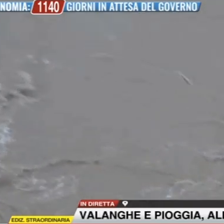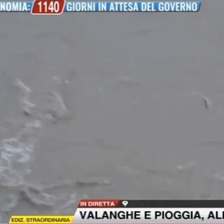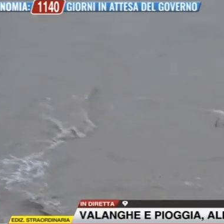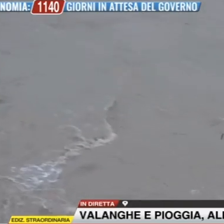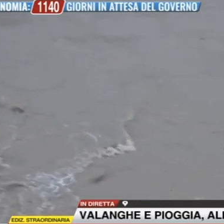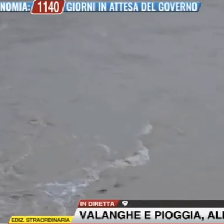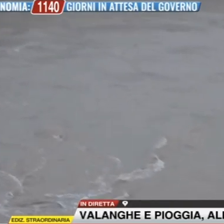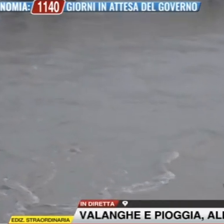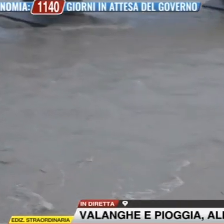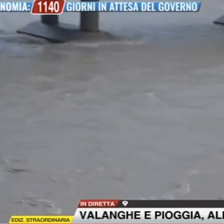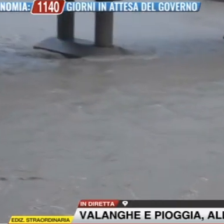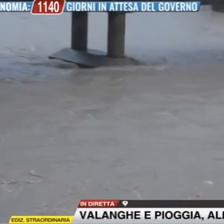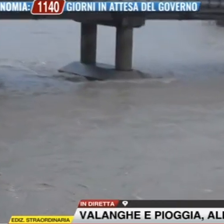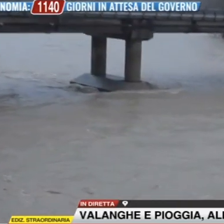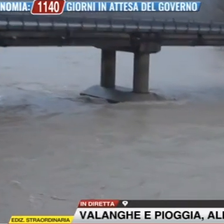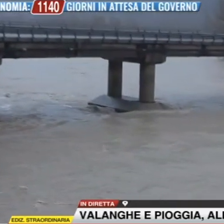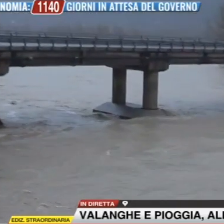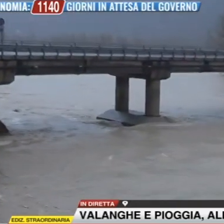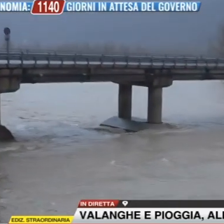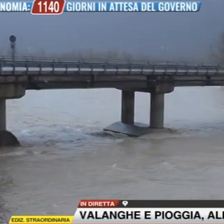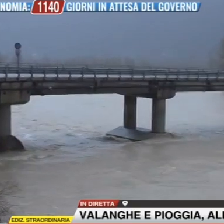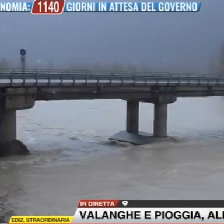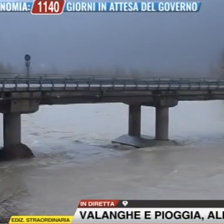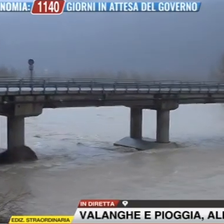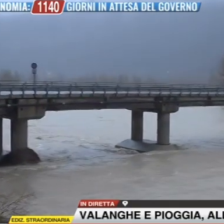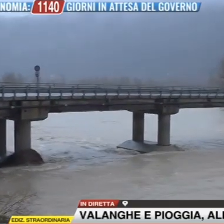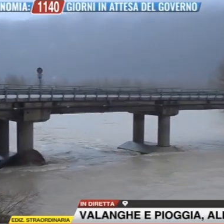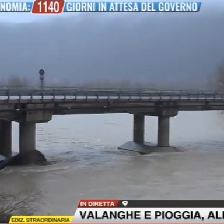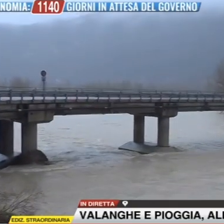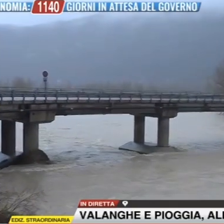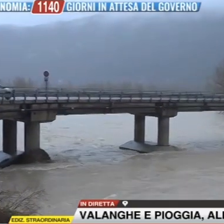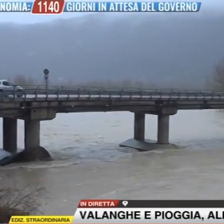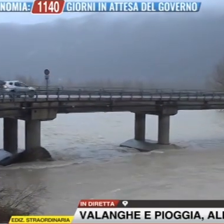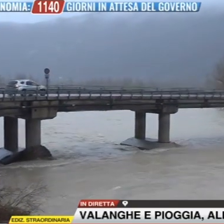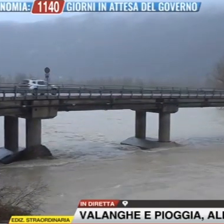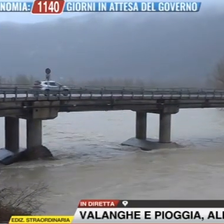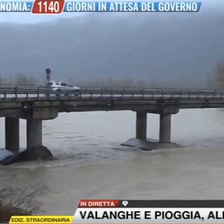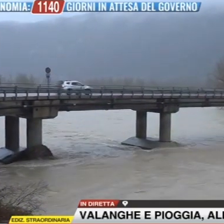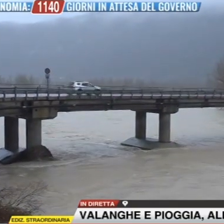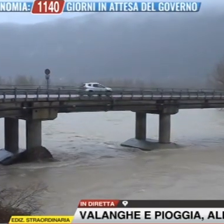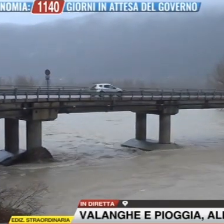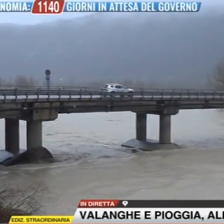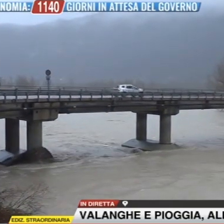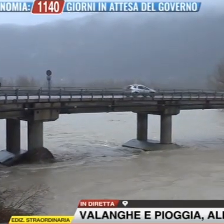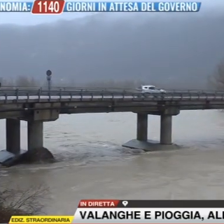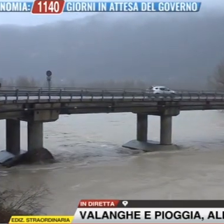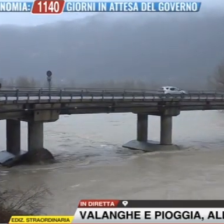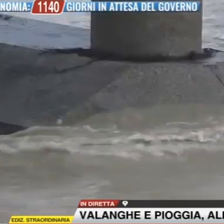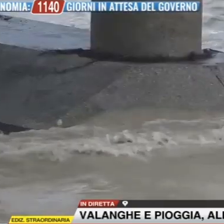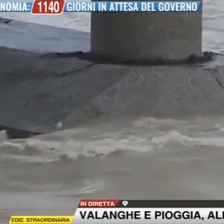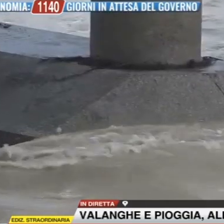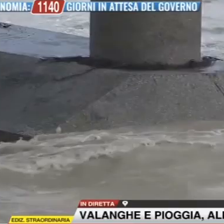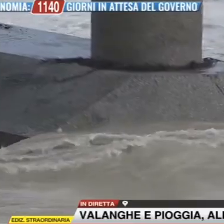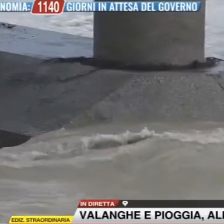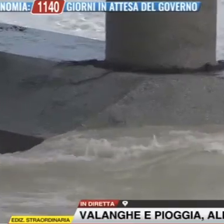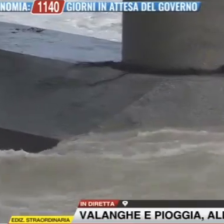nelle prossime ore, perché la portata, a seconda dell'apporto dell'acqua e dell'intensità della pioggia, potrebbe cambiare velocemente. Ecco,